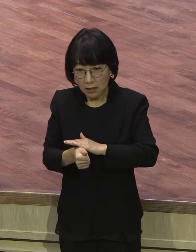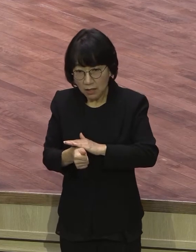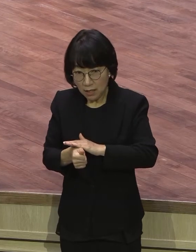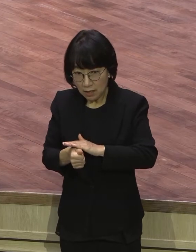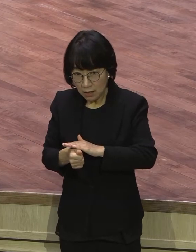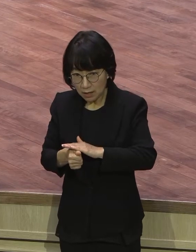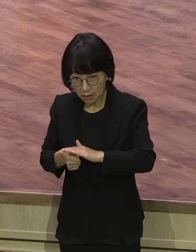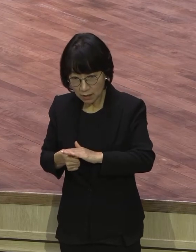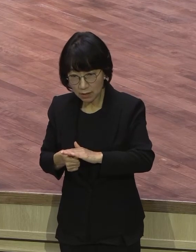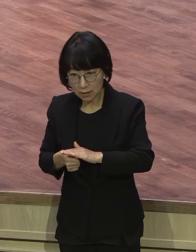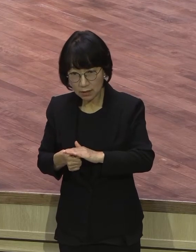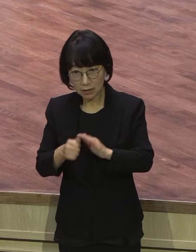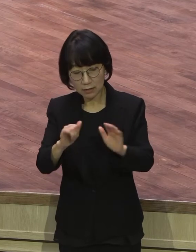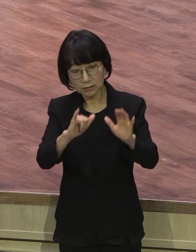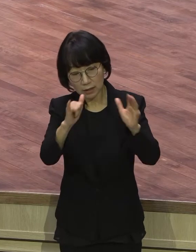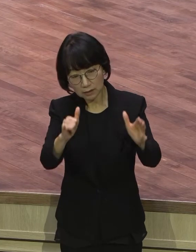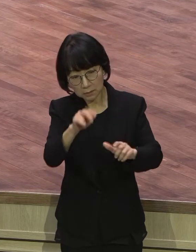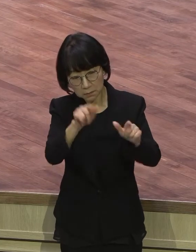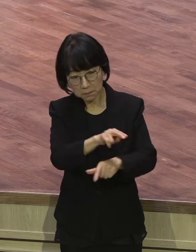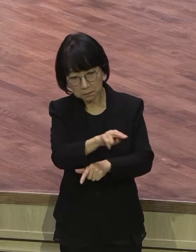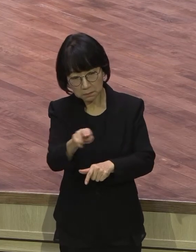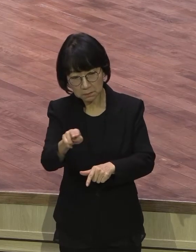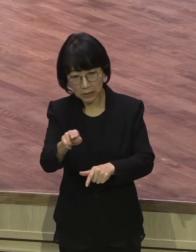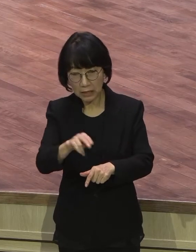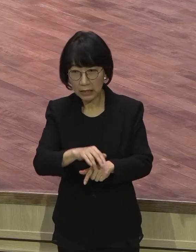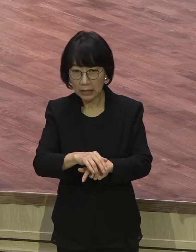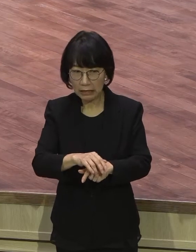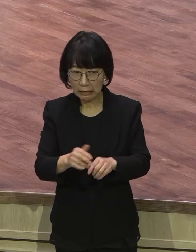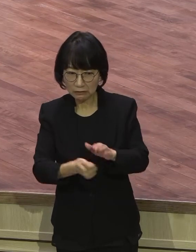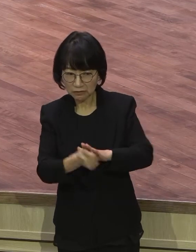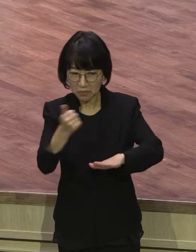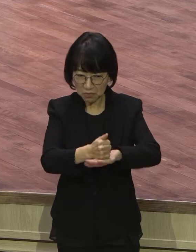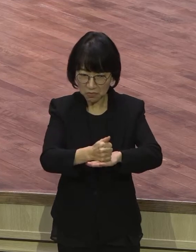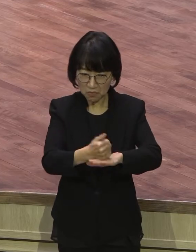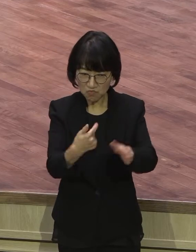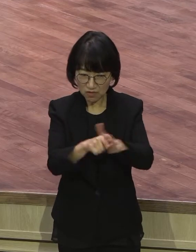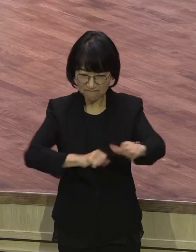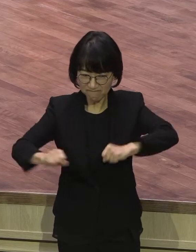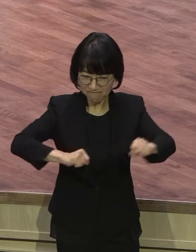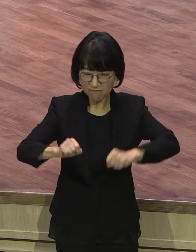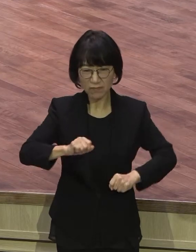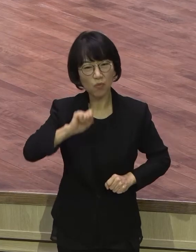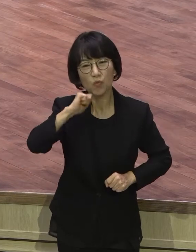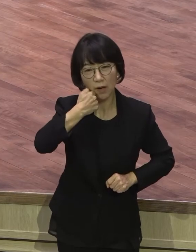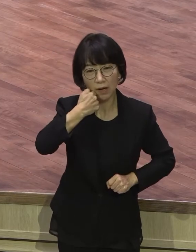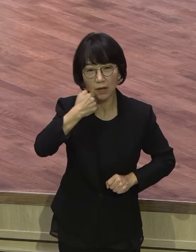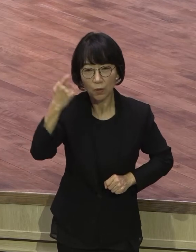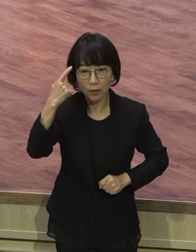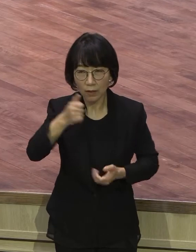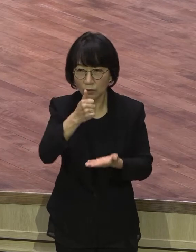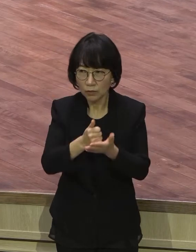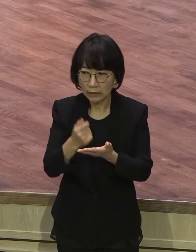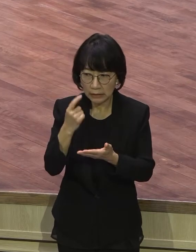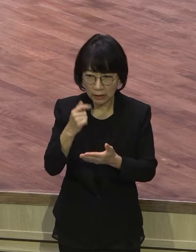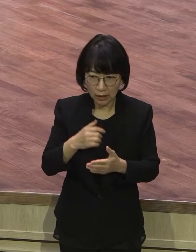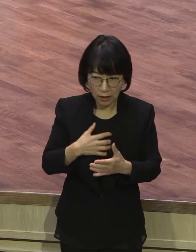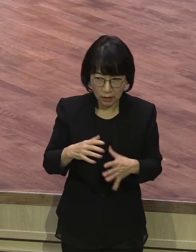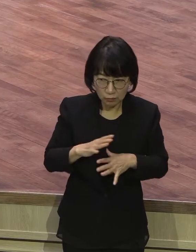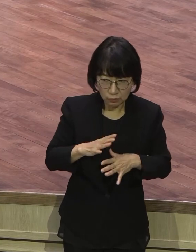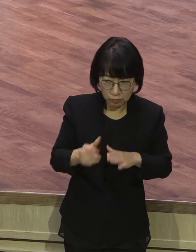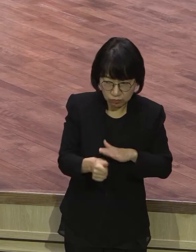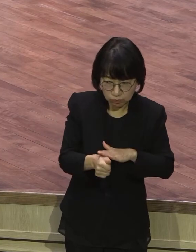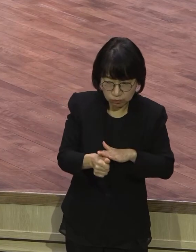나가서 성공지의 삶을 뭐 살아? 이것도 죄인가 저것도 죄인가 이래가지고 불신자 종놀이 지나고 있어. 리드하고